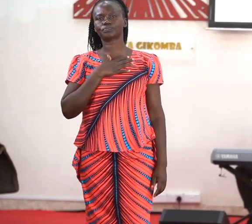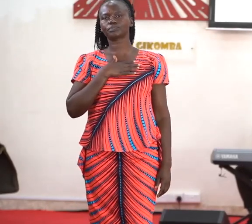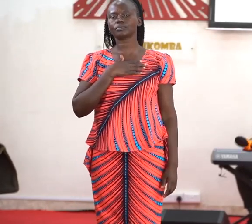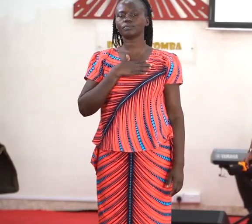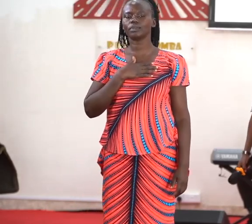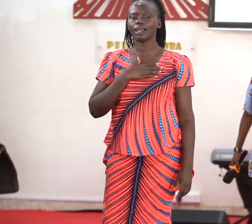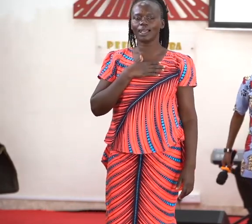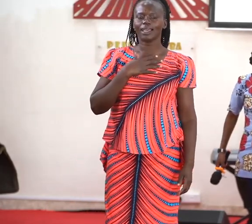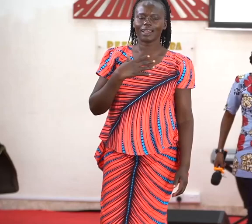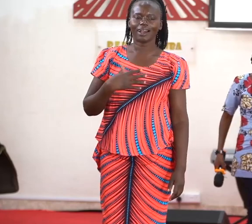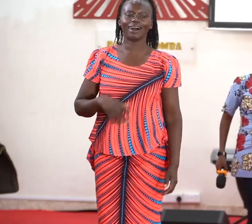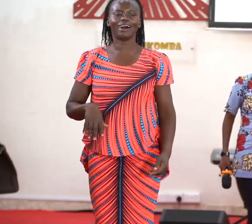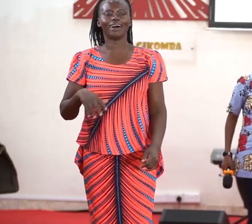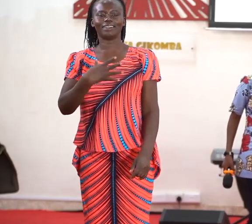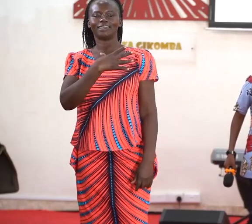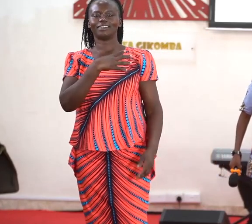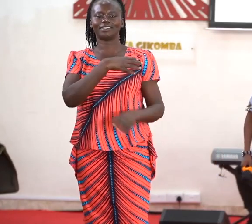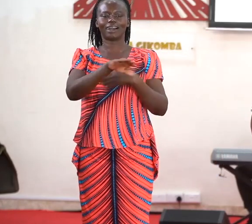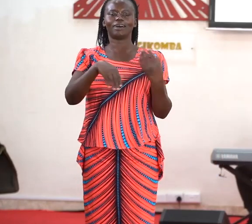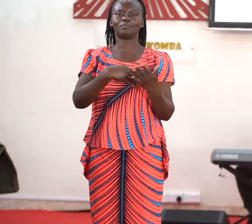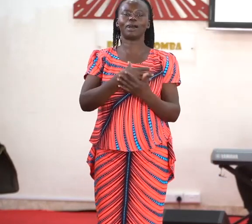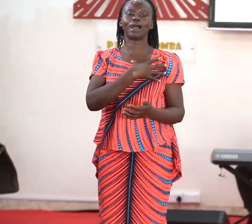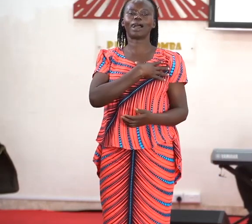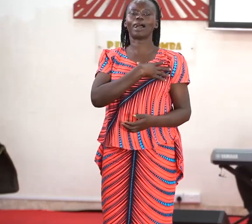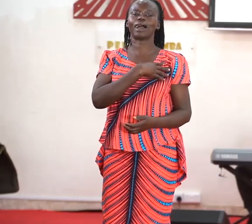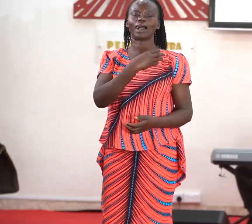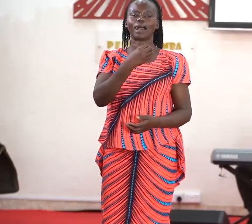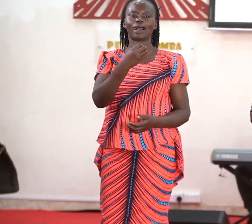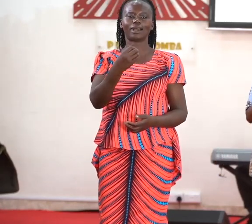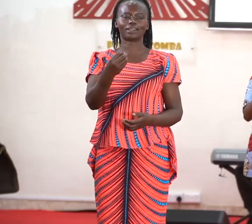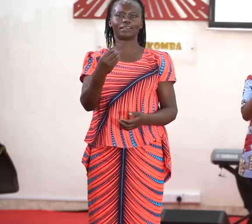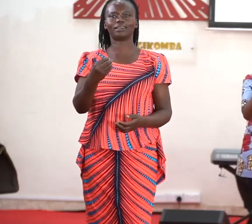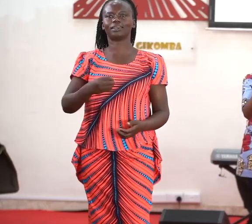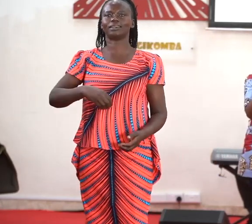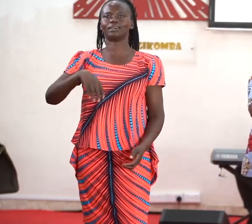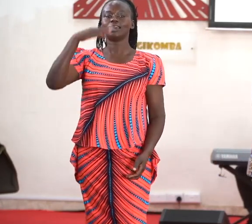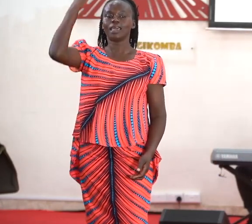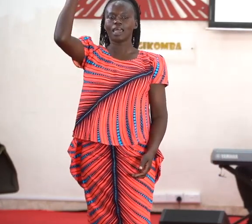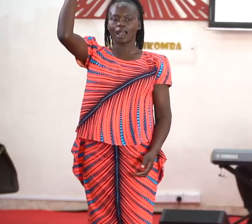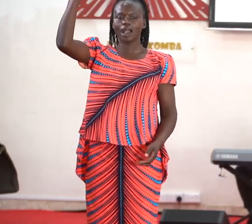Halina mali, halina mali,